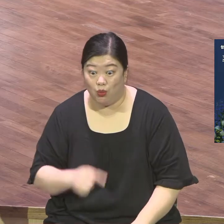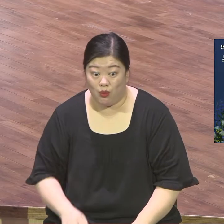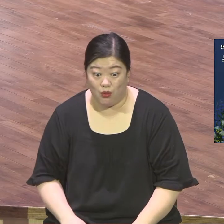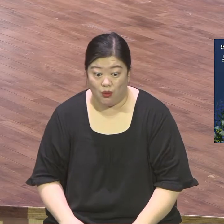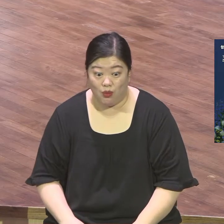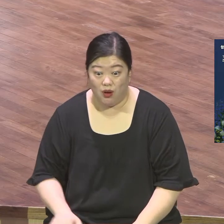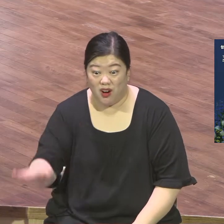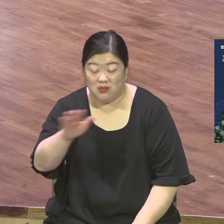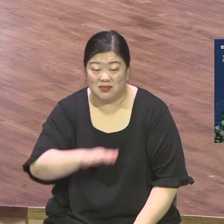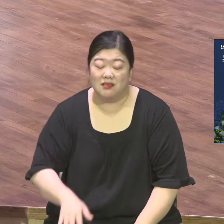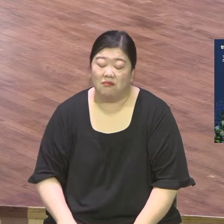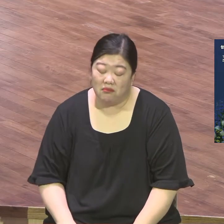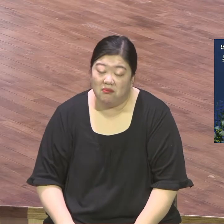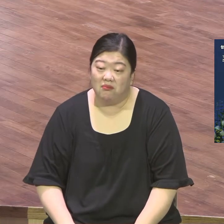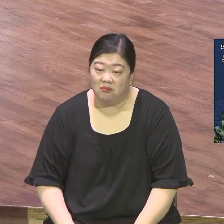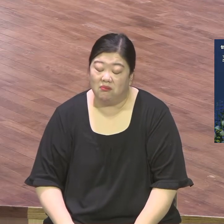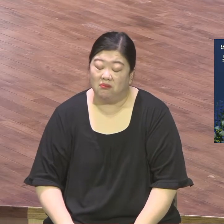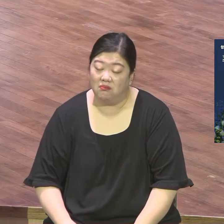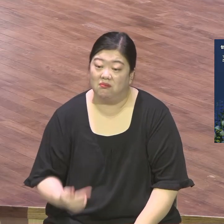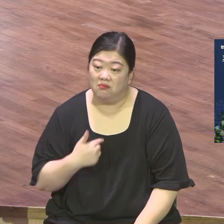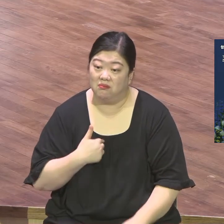뭐 꿈 같은 이야기입니까?